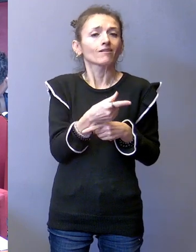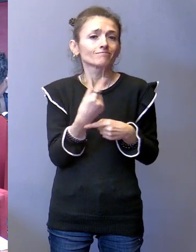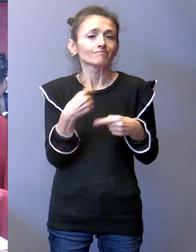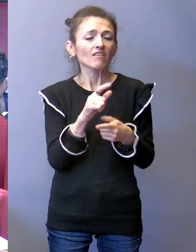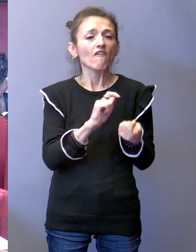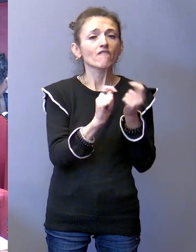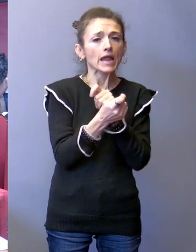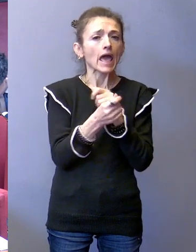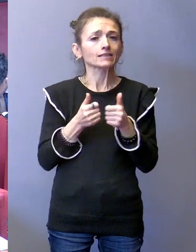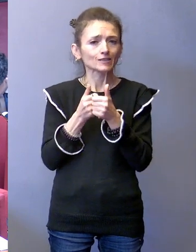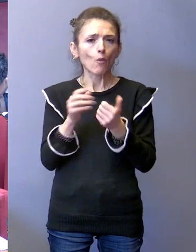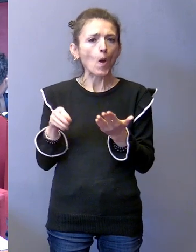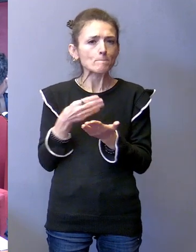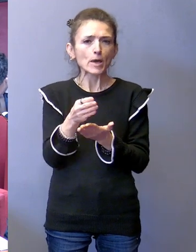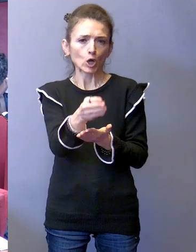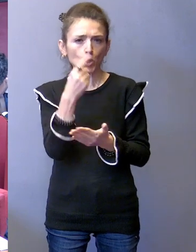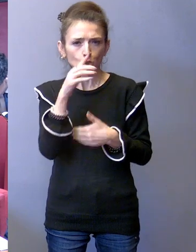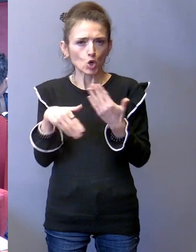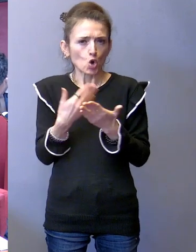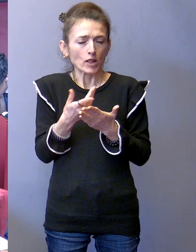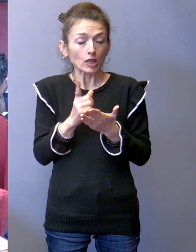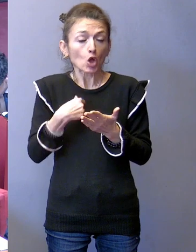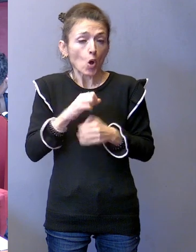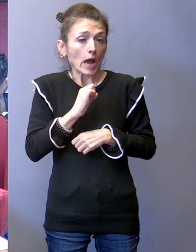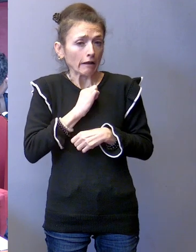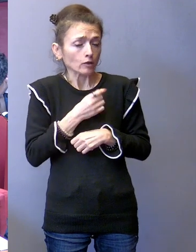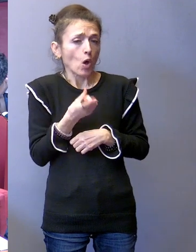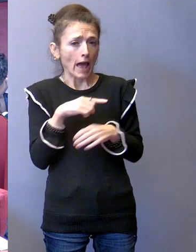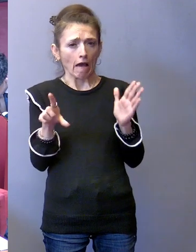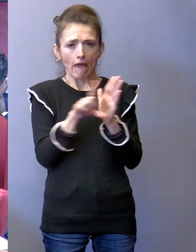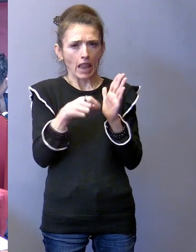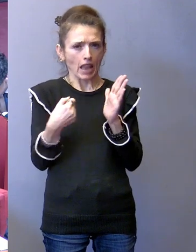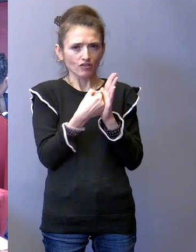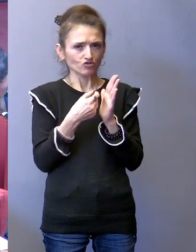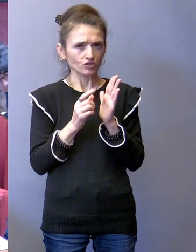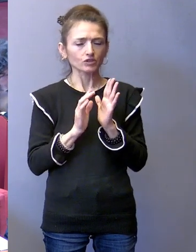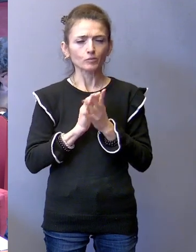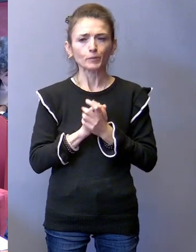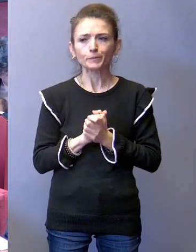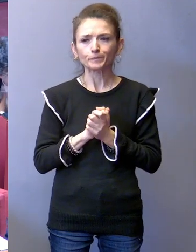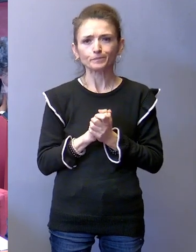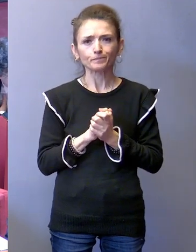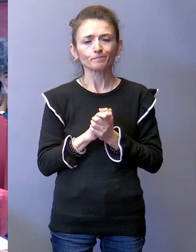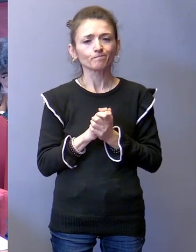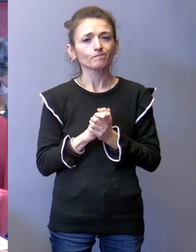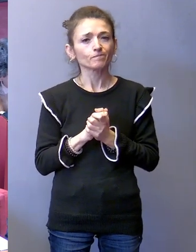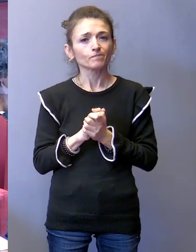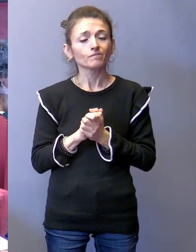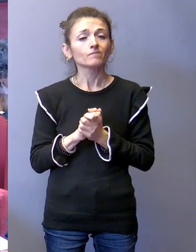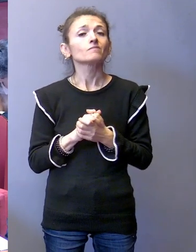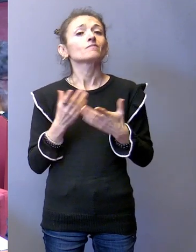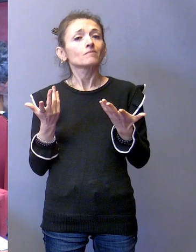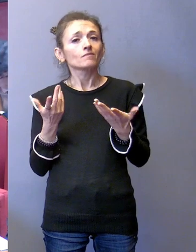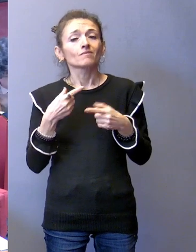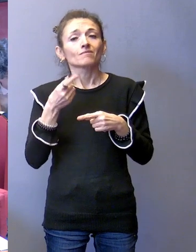non consono e non previsto secondo me anche illegittimo detto questo quando si